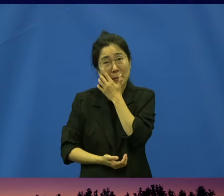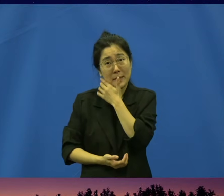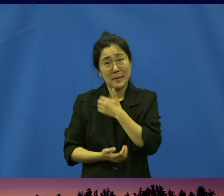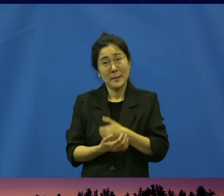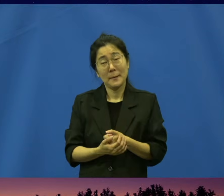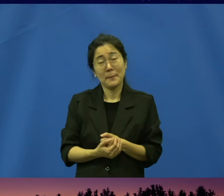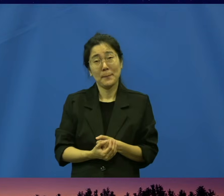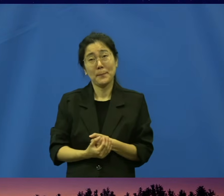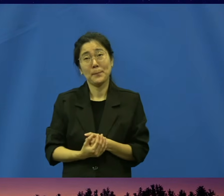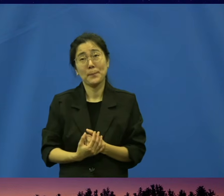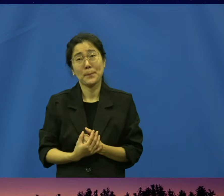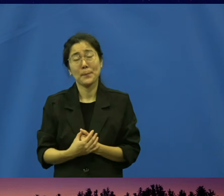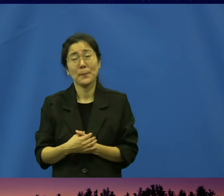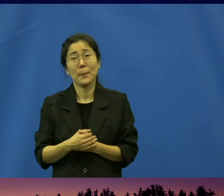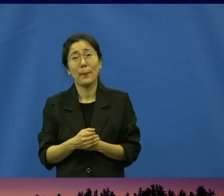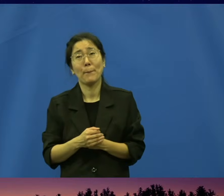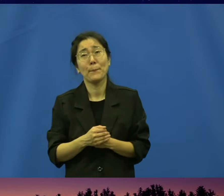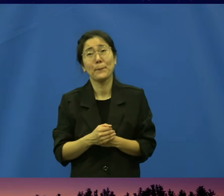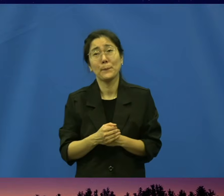그러니까